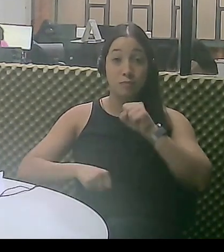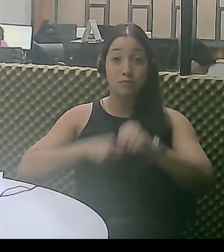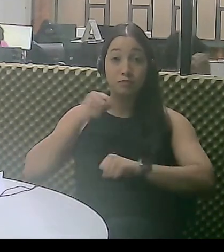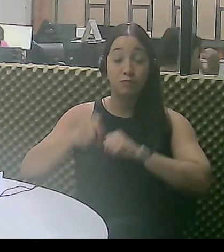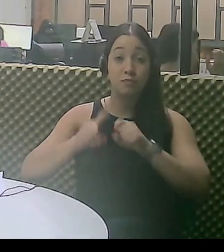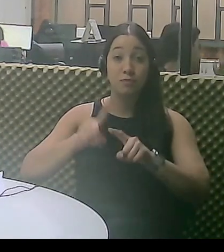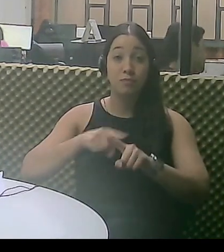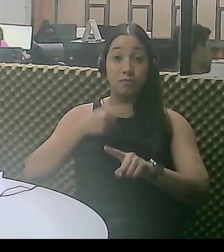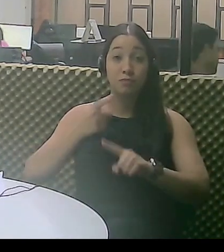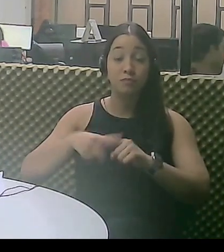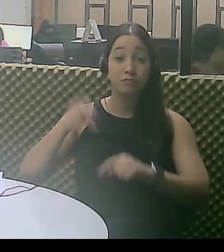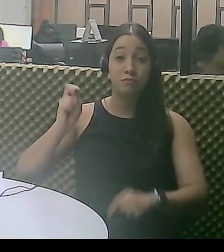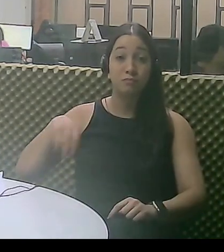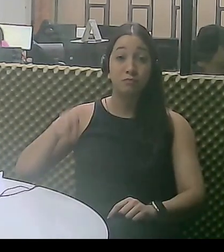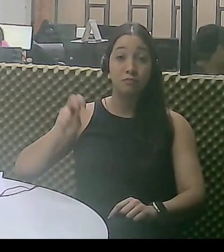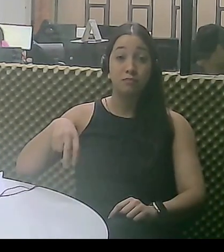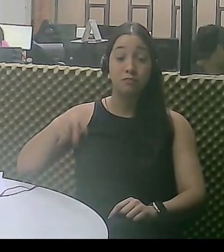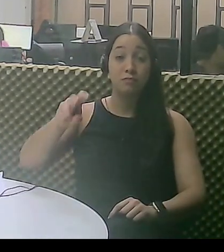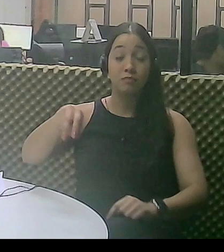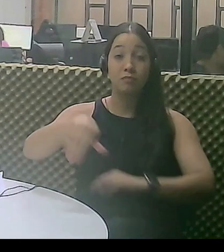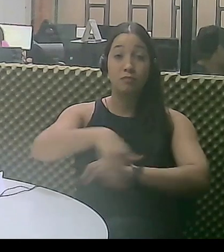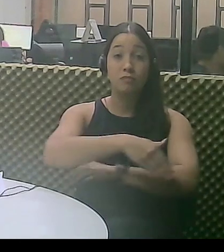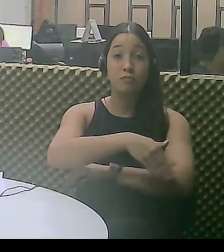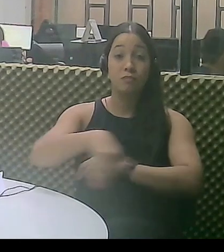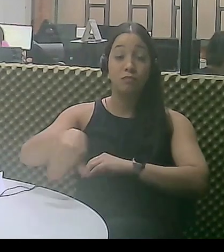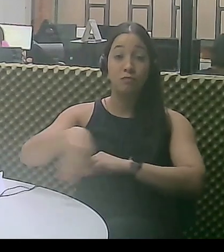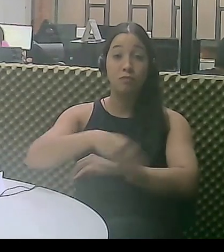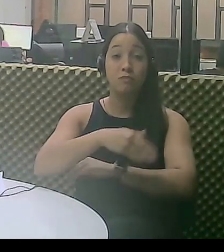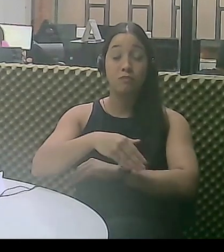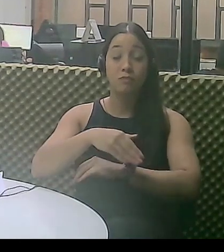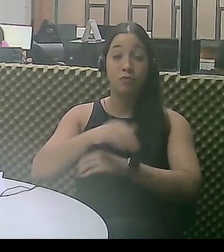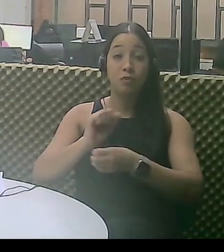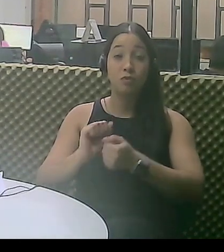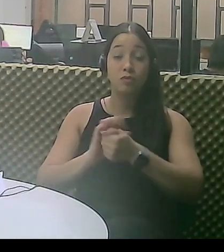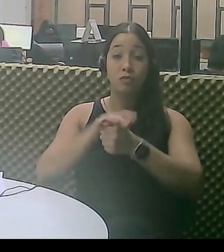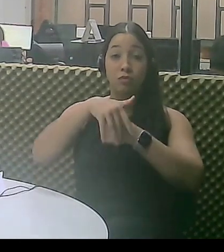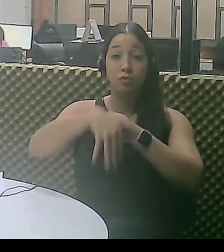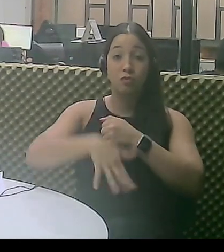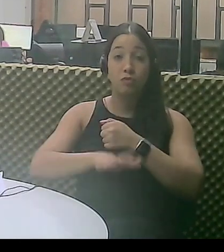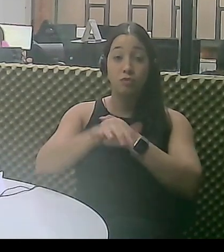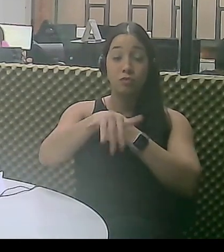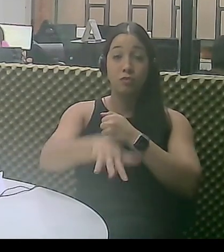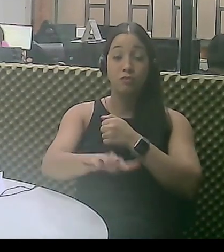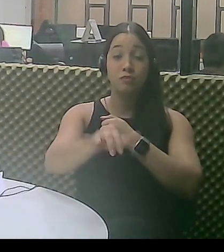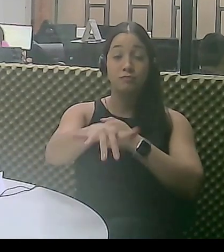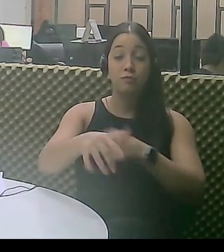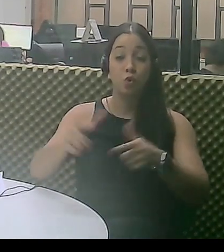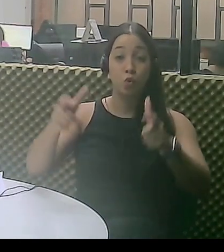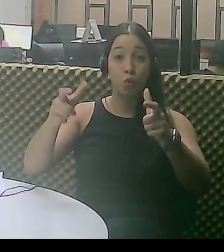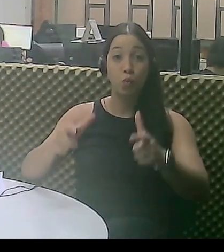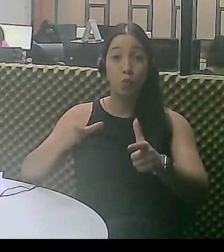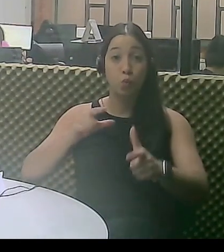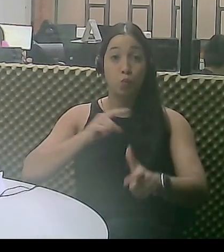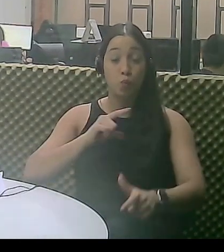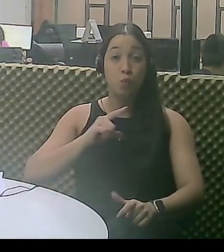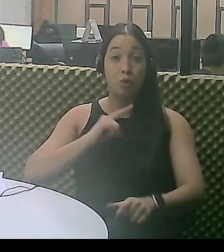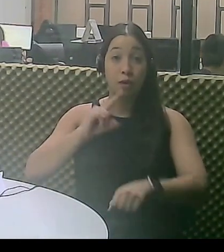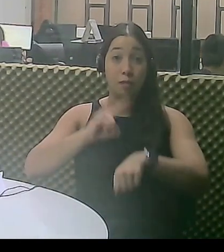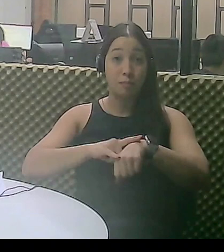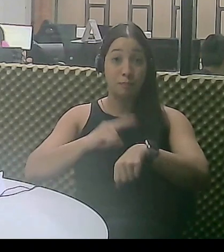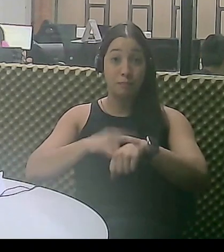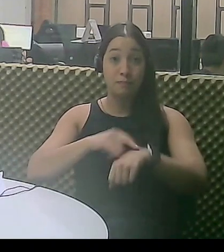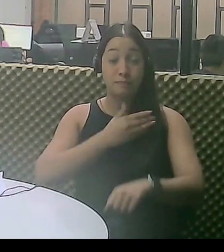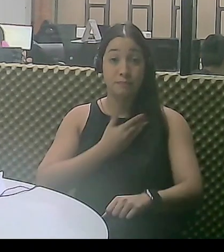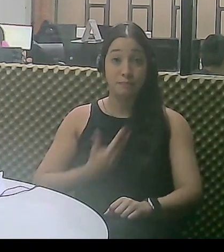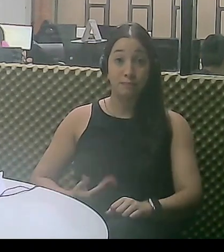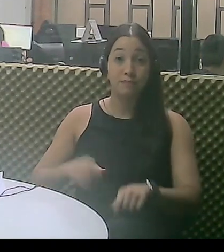que transitam pela estrada que dá acesso à estação de tratamento Sucupira e à Cachoeira. O local conta com sanitários